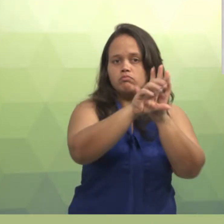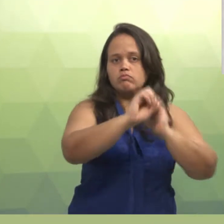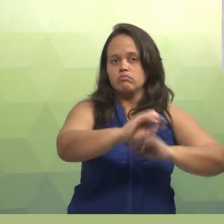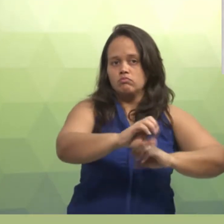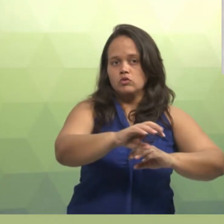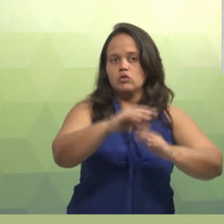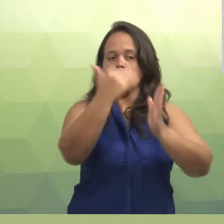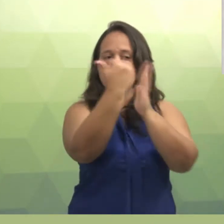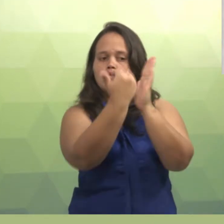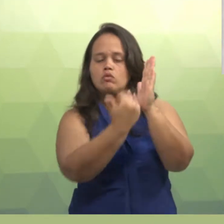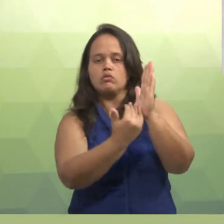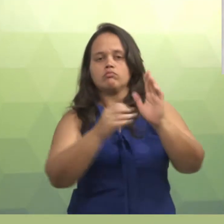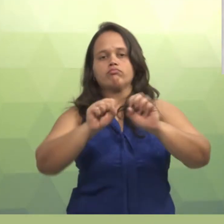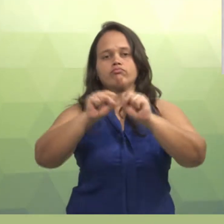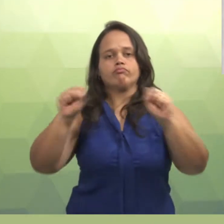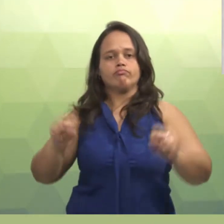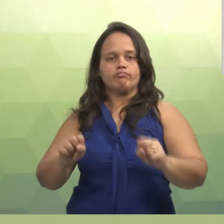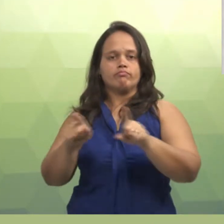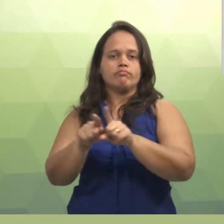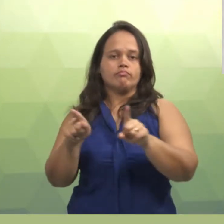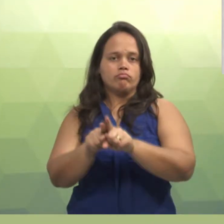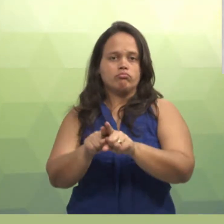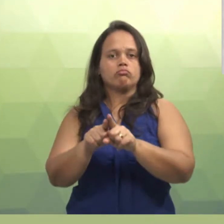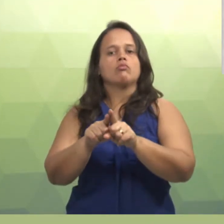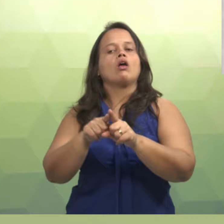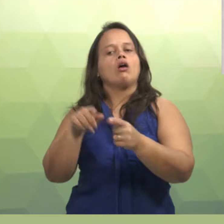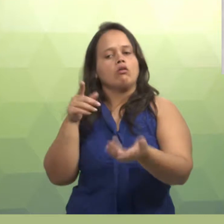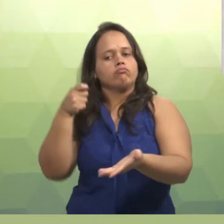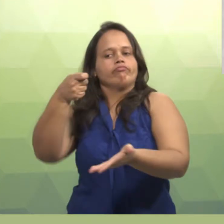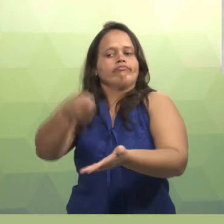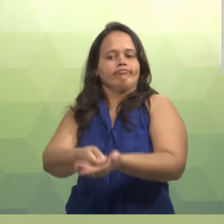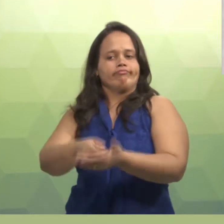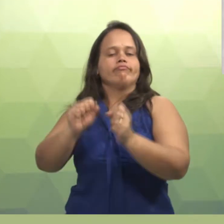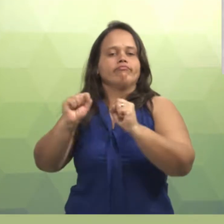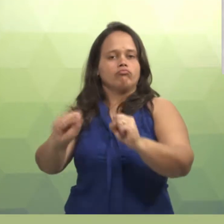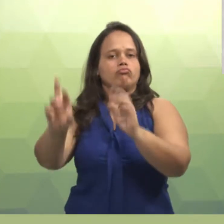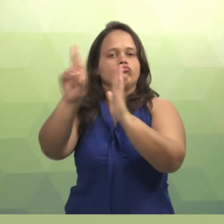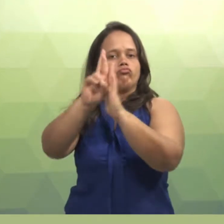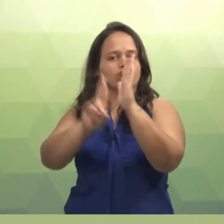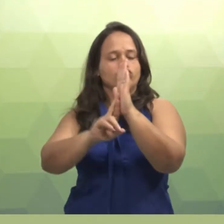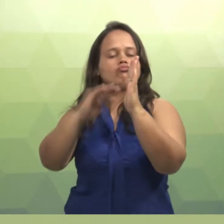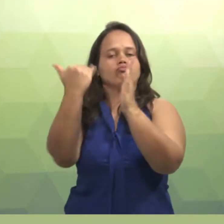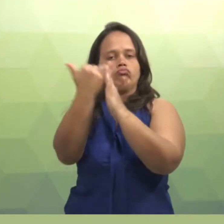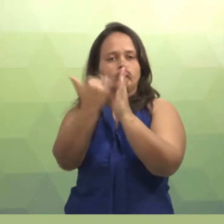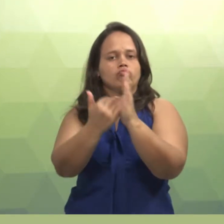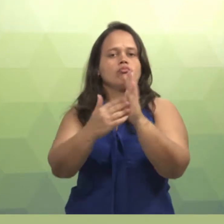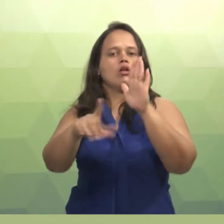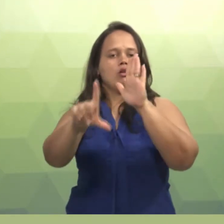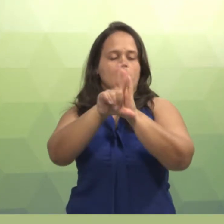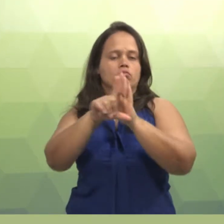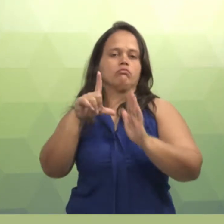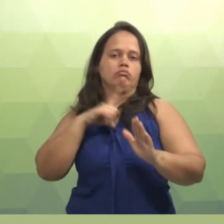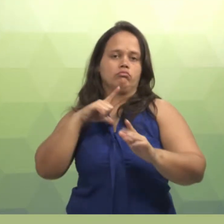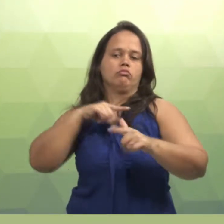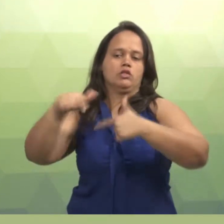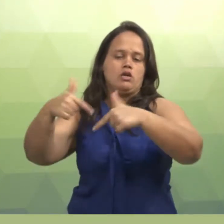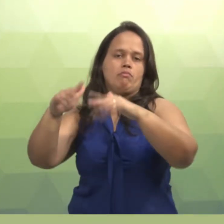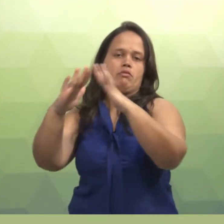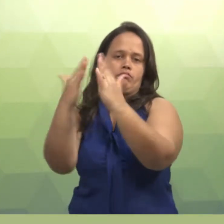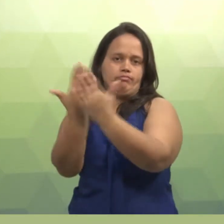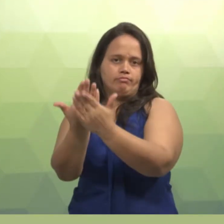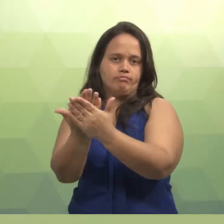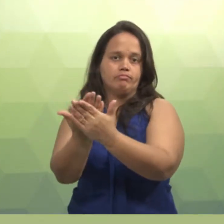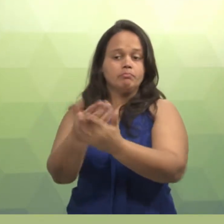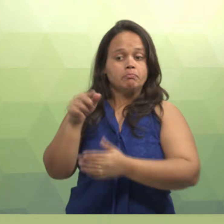garante a regularidade legal dos atos escolares. É a escola que elabora e aprova o seu